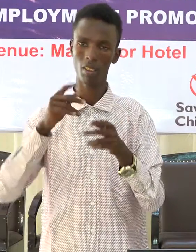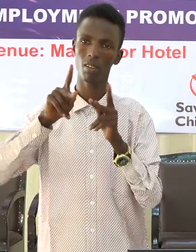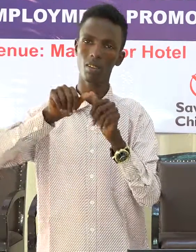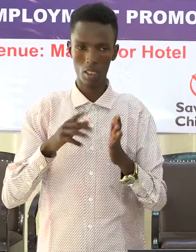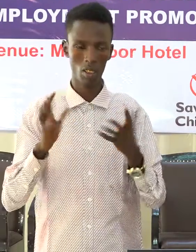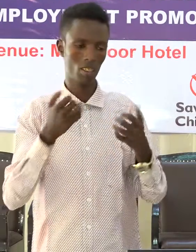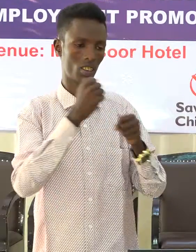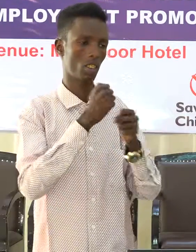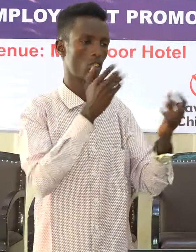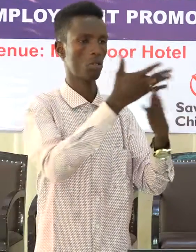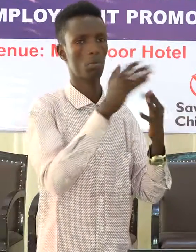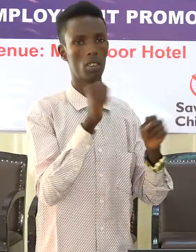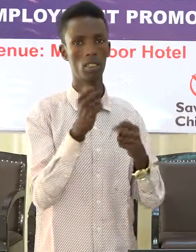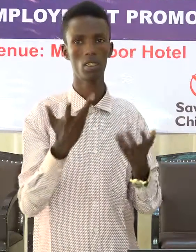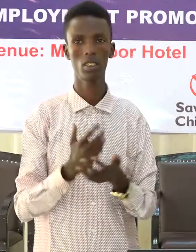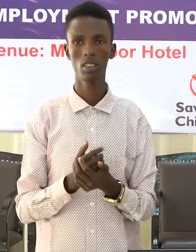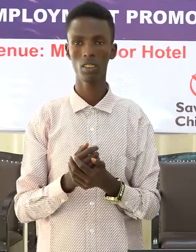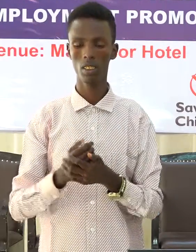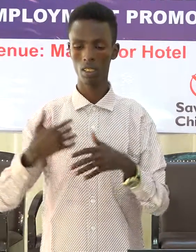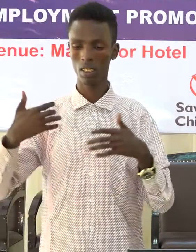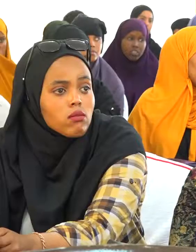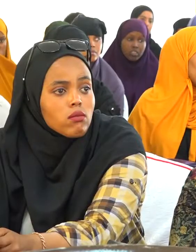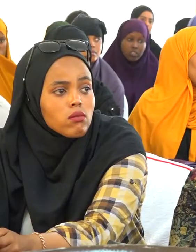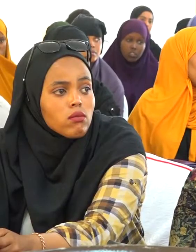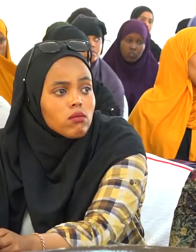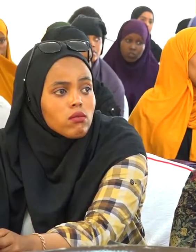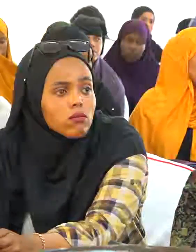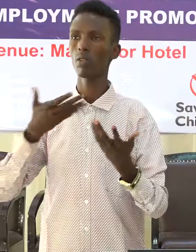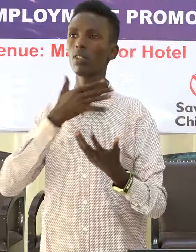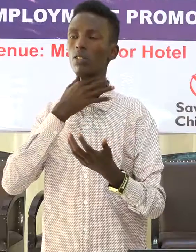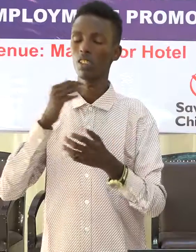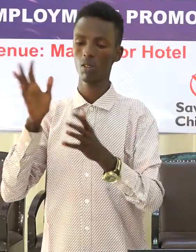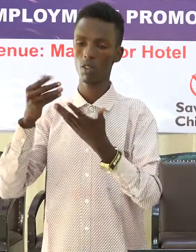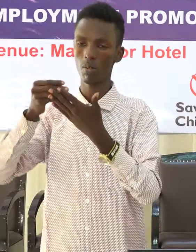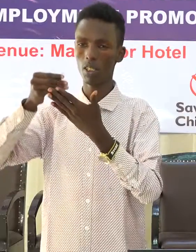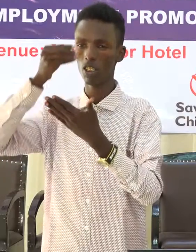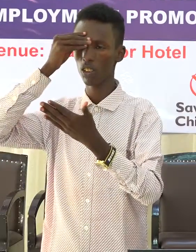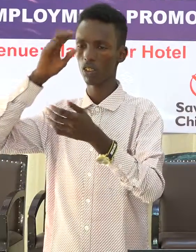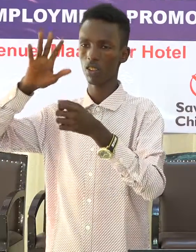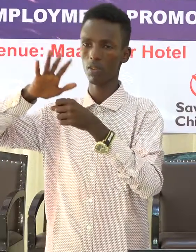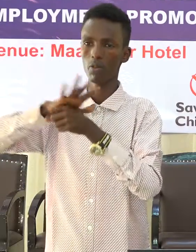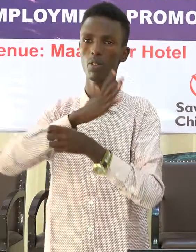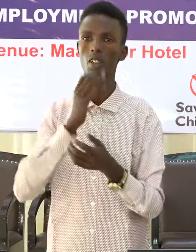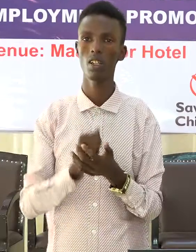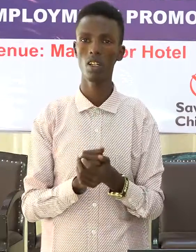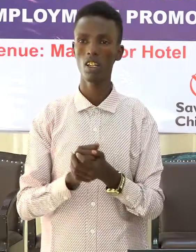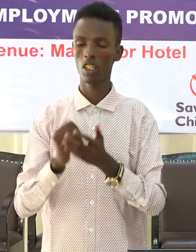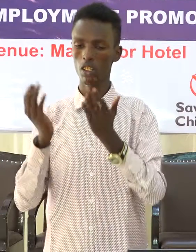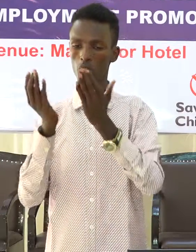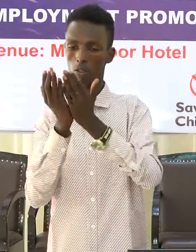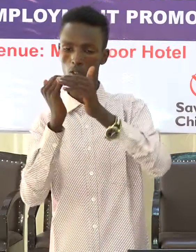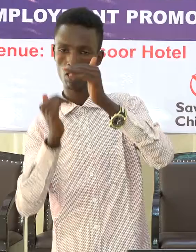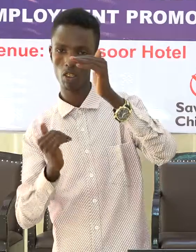naafada dadka naafada waxay u baahan yihiin waxbarasho dhameystiran oo isku xidhan dugsi hoose dugsi sare iyo jaamacad